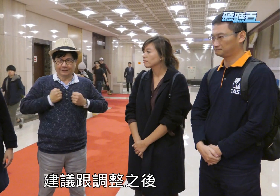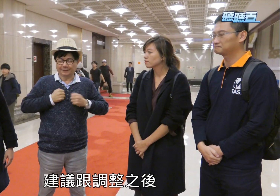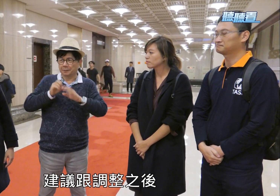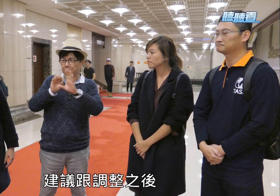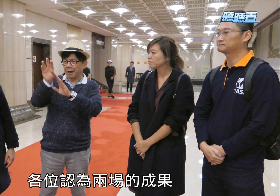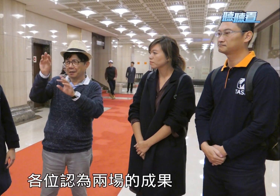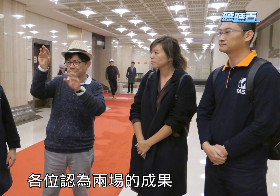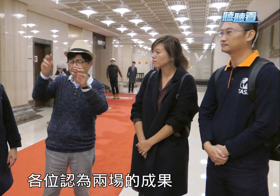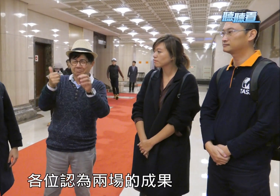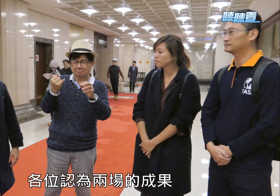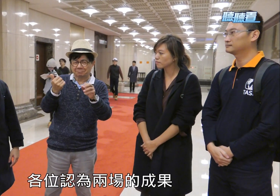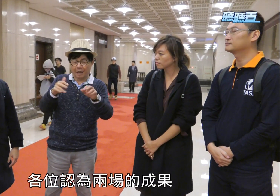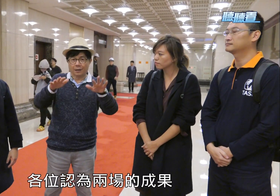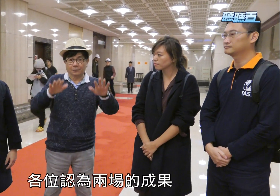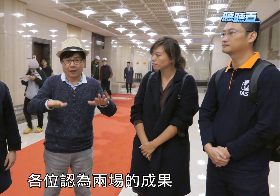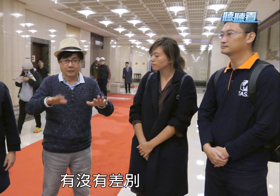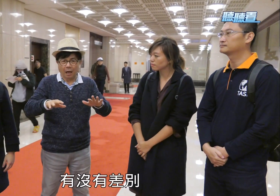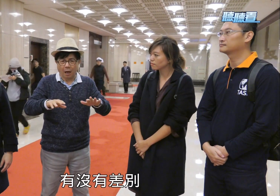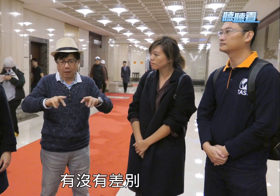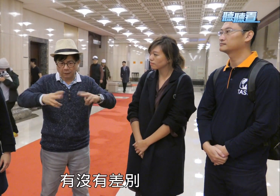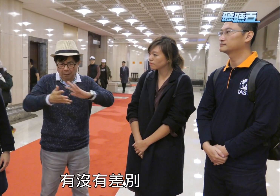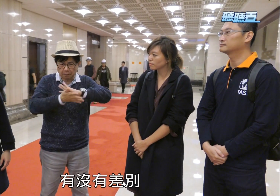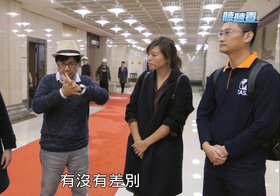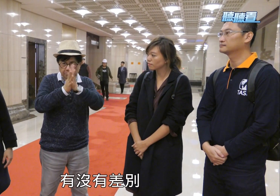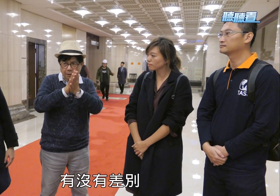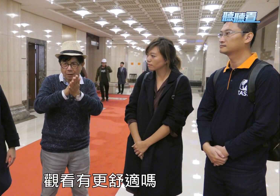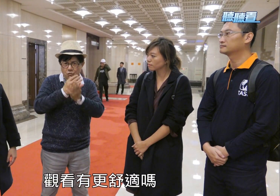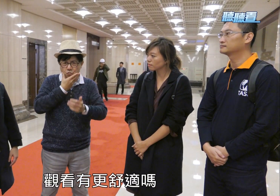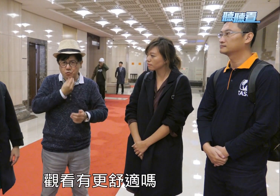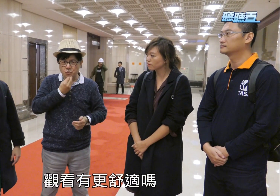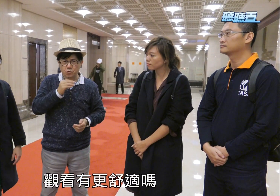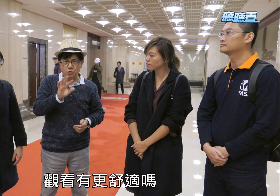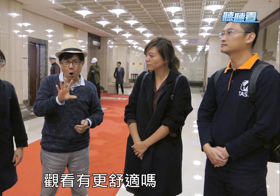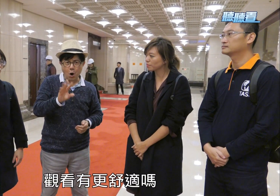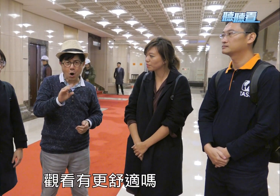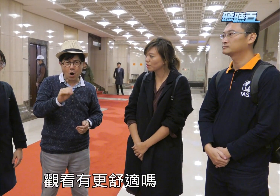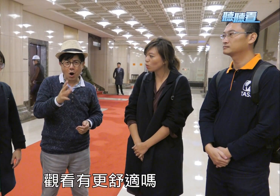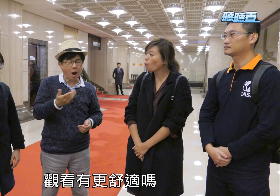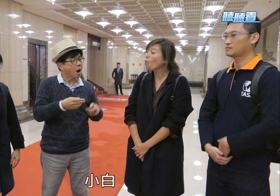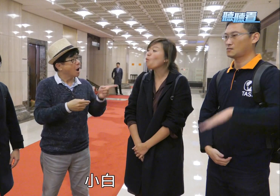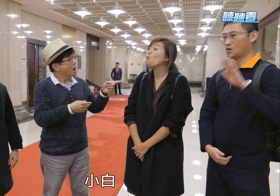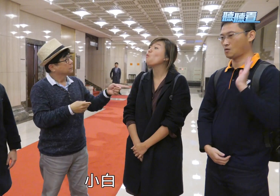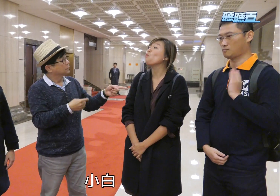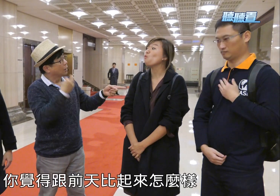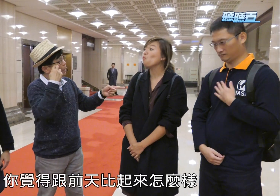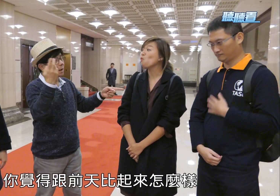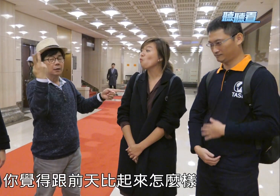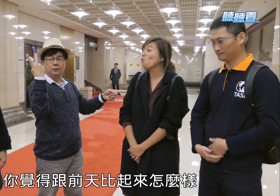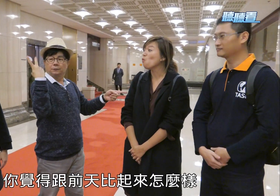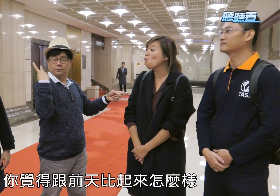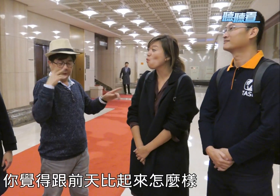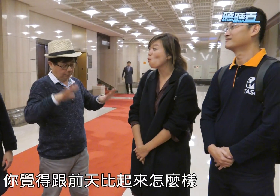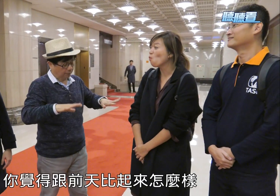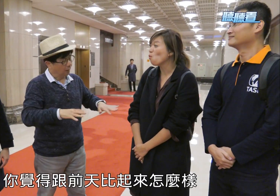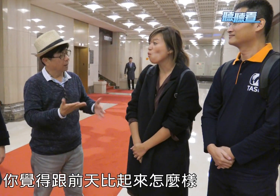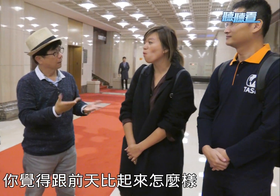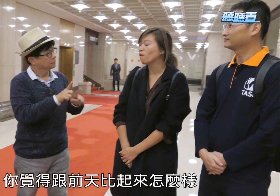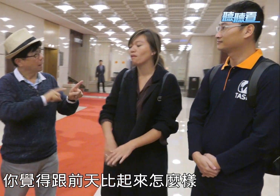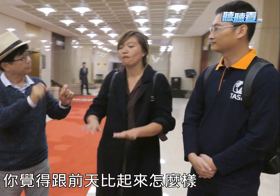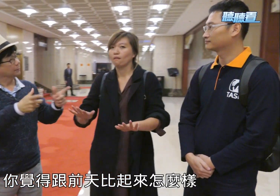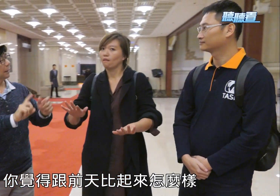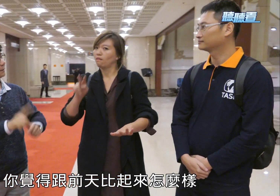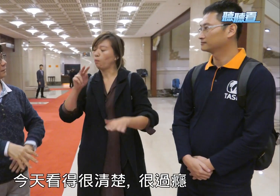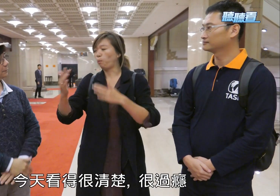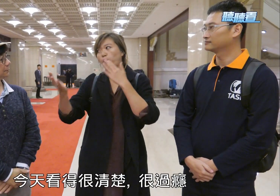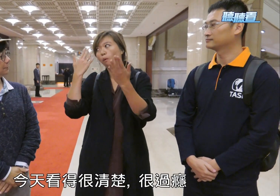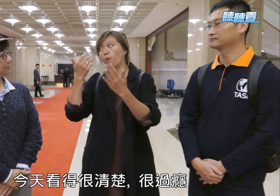后，各位认为两场的成果有没有差别？观看有更舒适吗？哎，小白啊，你觉得跟前天比起来怎么样